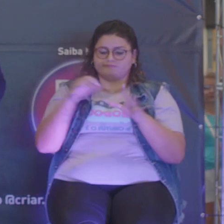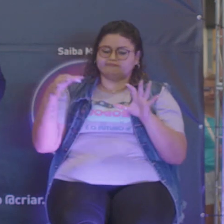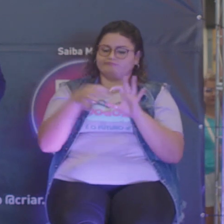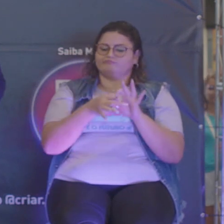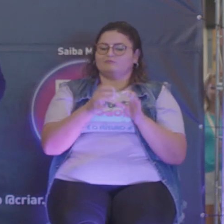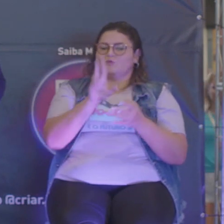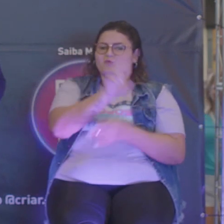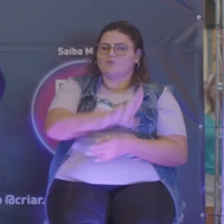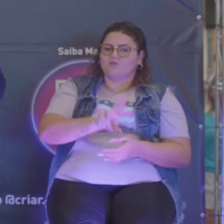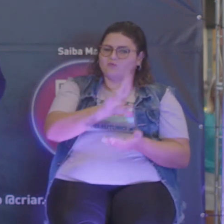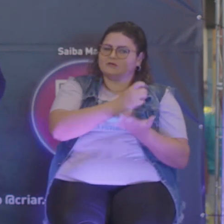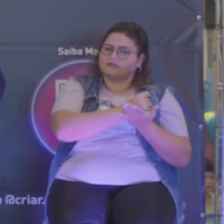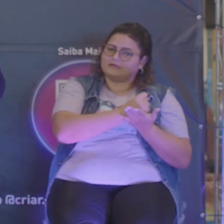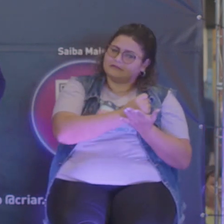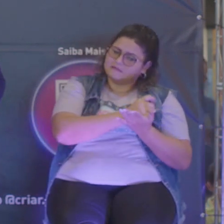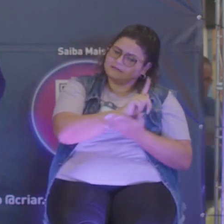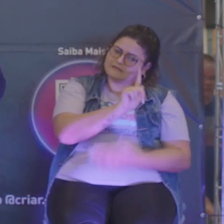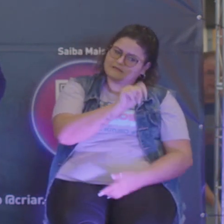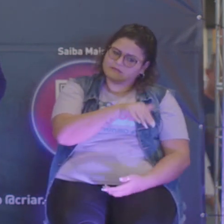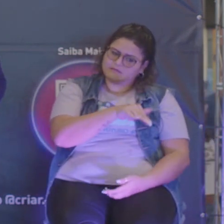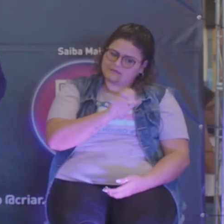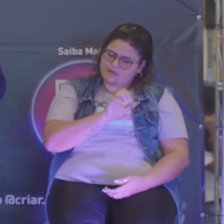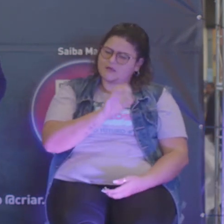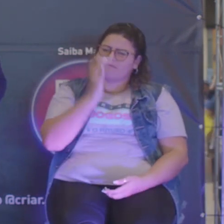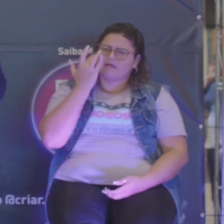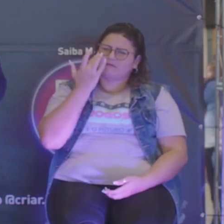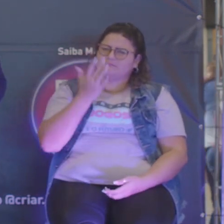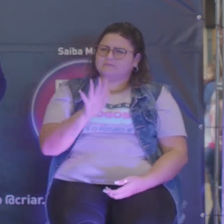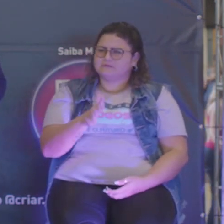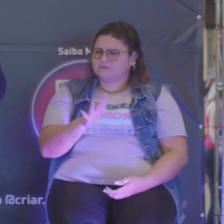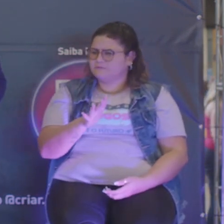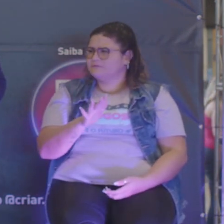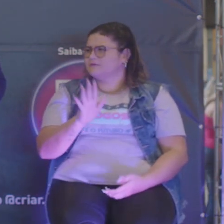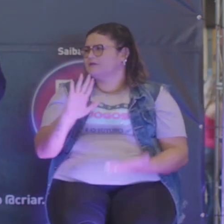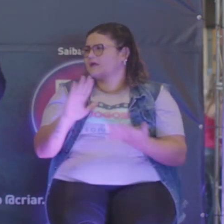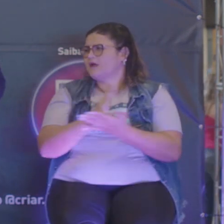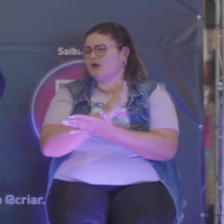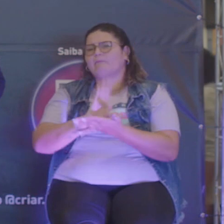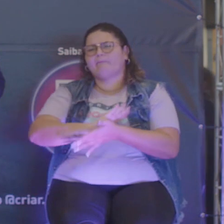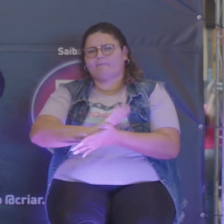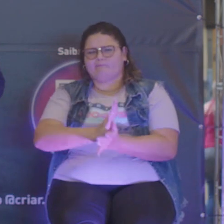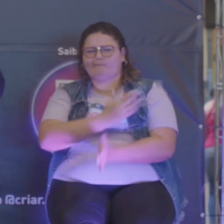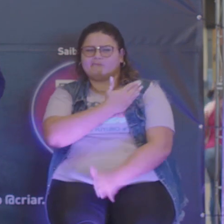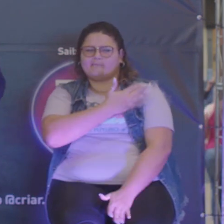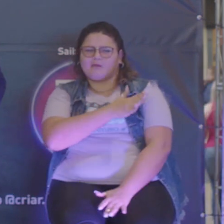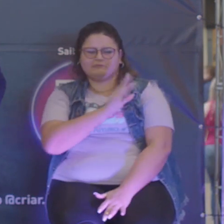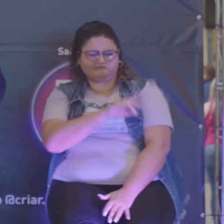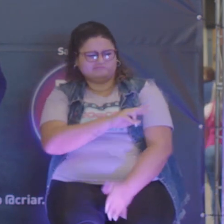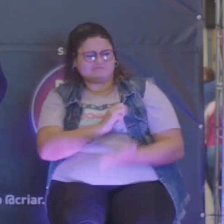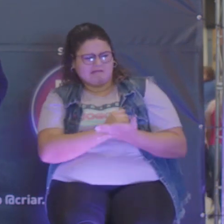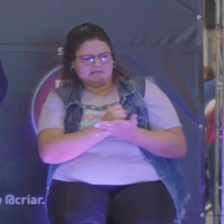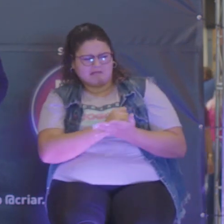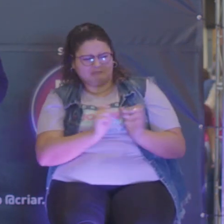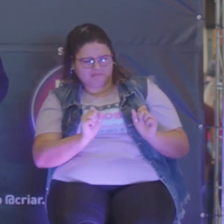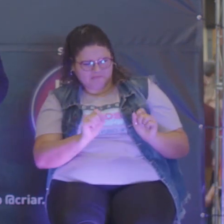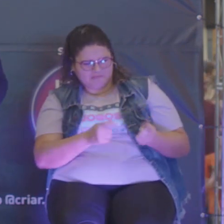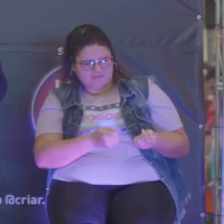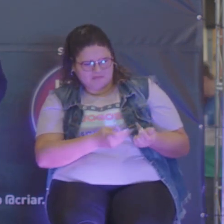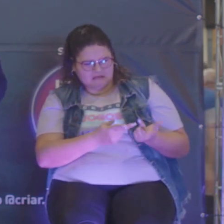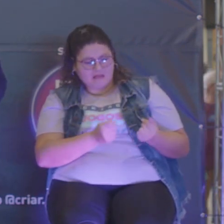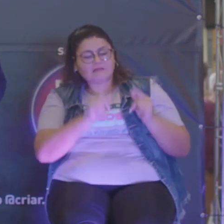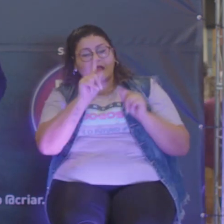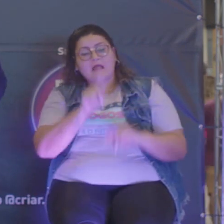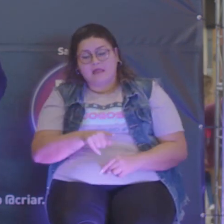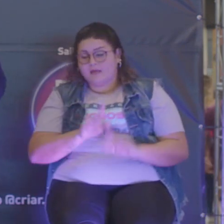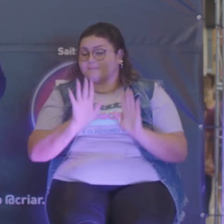né? Infelizmente, a gente tem algum pouco de... Algumas pessoas têm um pouco de preconceito de olhar para games como uma coisa, de uma forma violenta, e